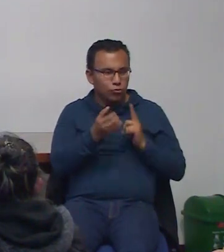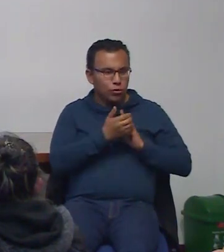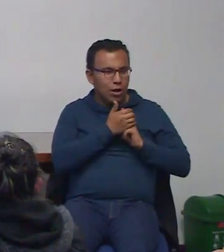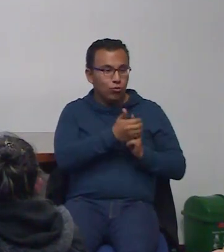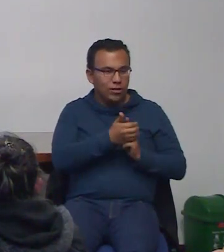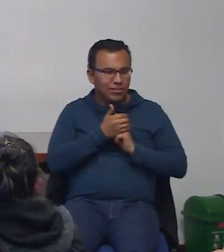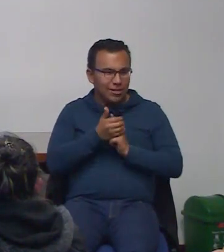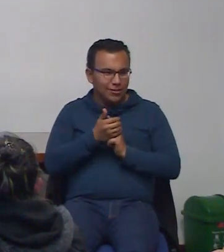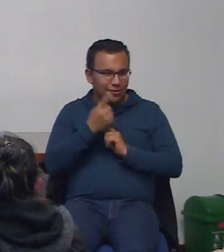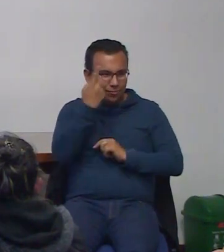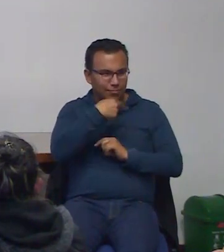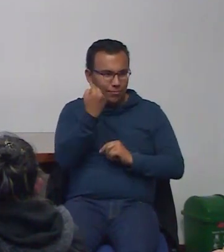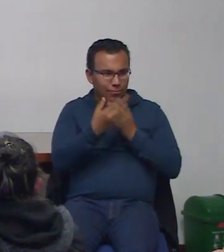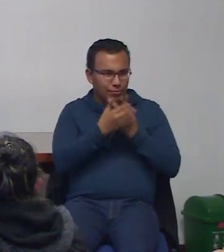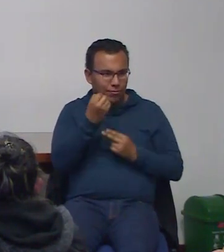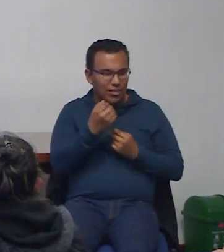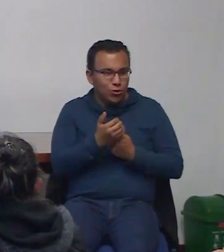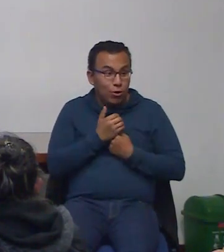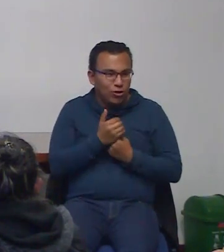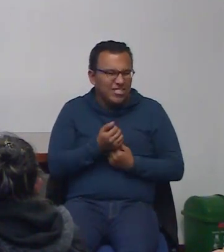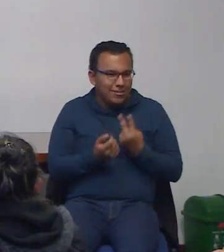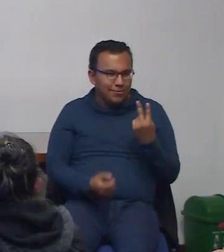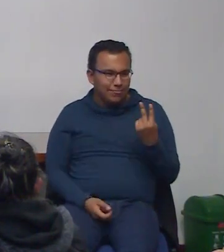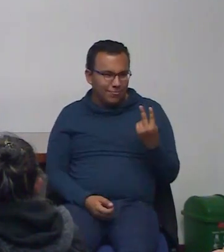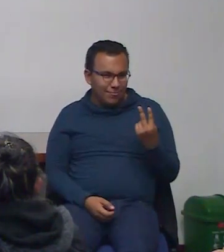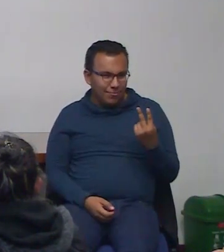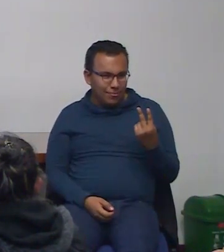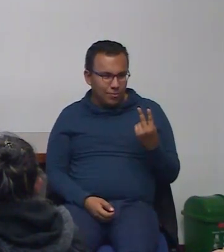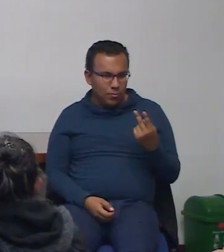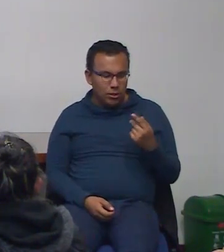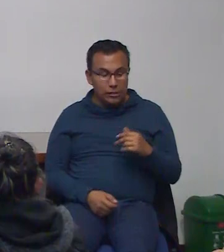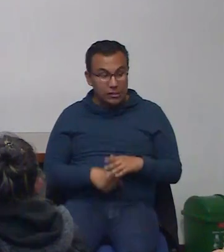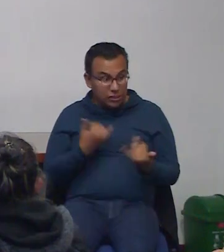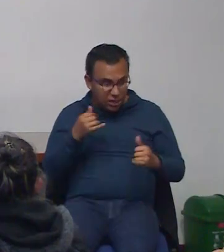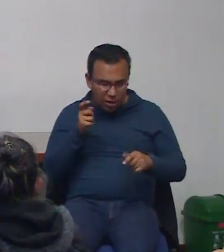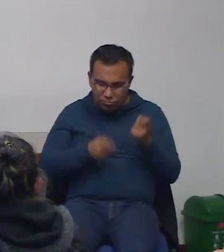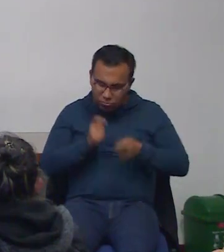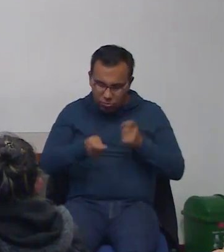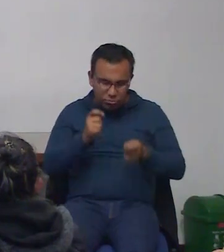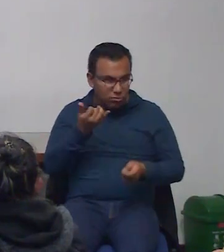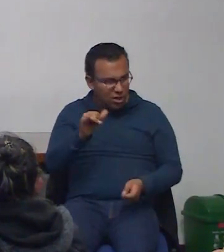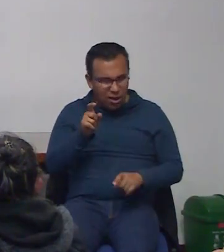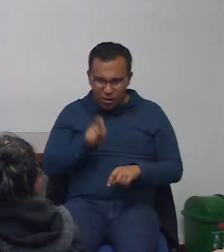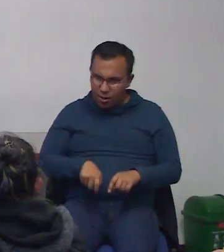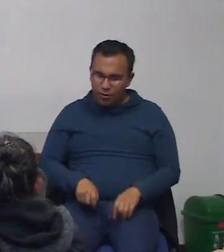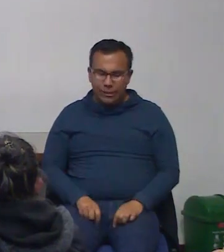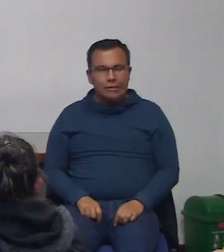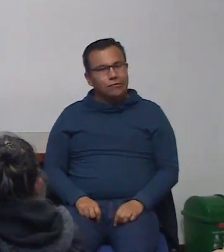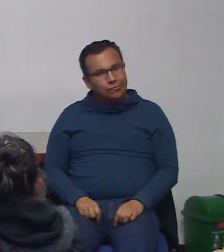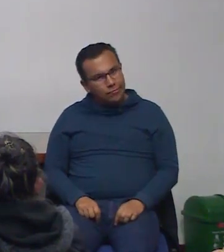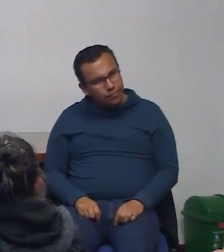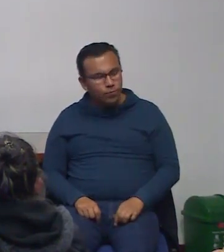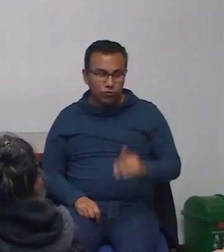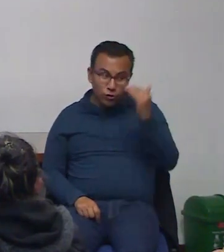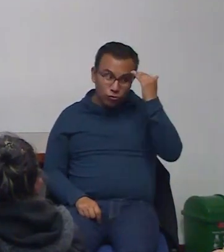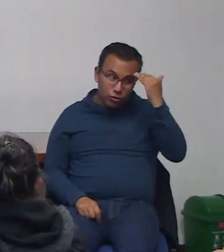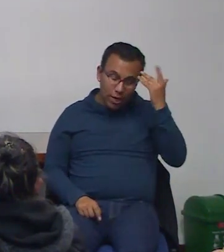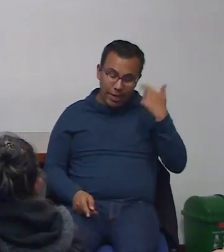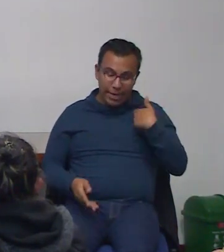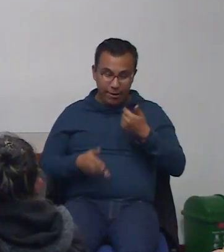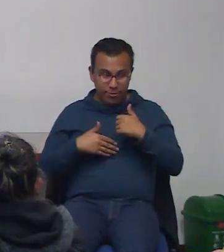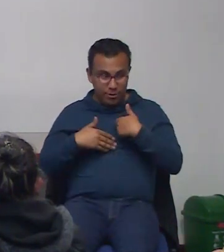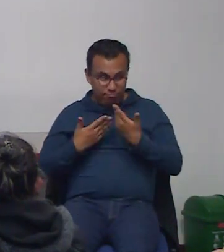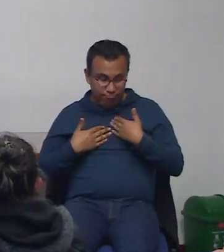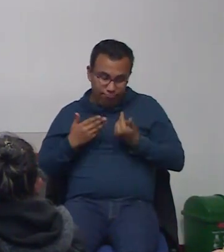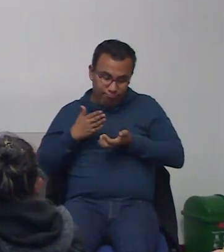Eh ya estén tocando un instrumento entonces le dije a la mamita le dije Mira tú sabes cuál es nuestra metodología y hacia